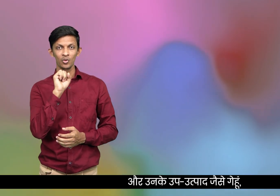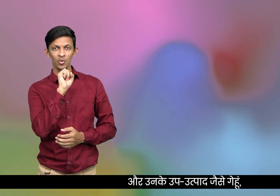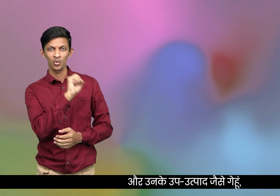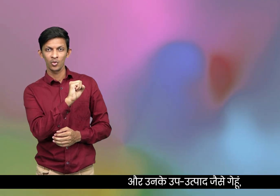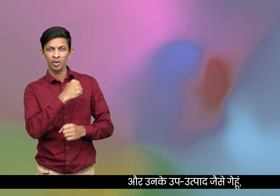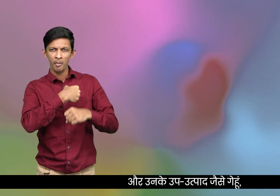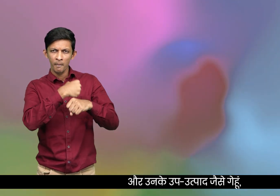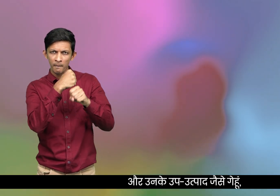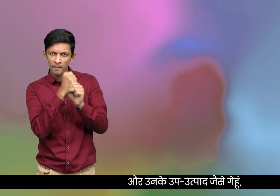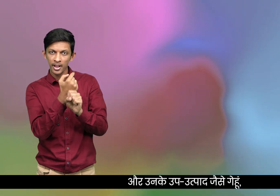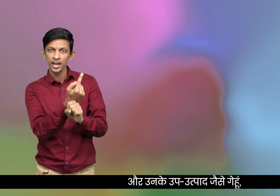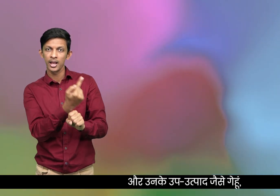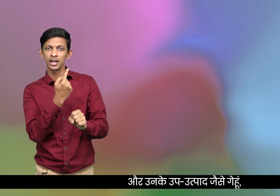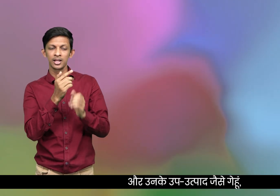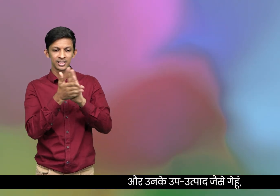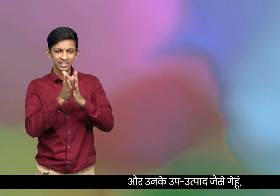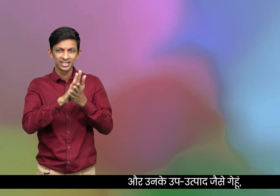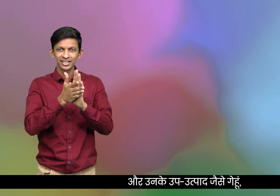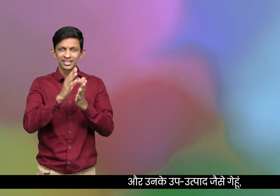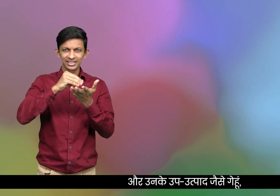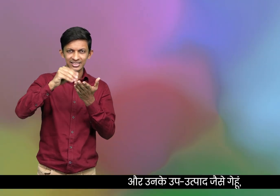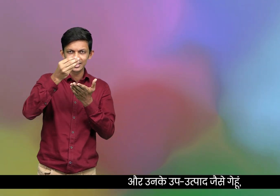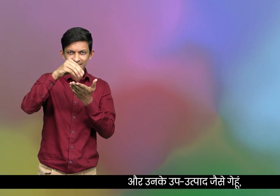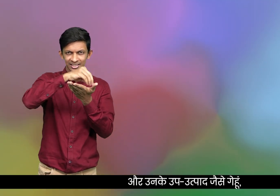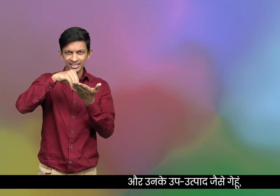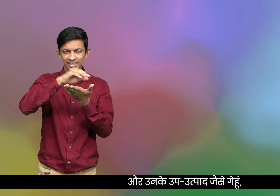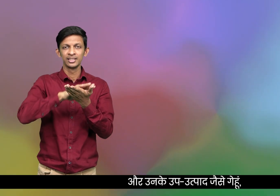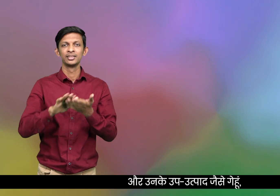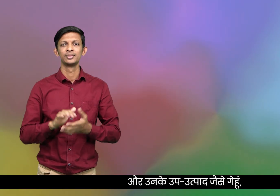और उनके उप उत्पाद जैसे गेहूँ,